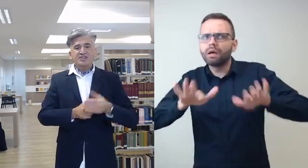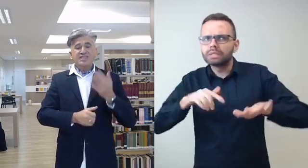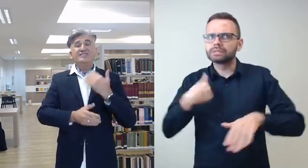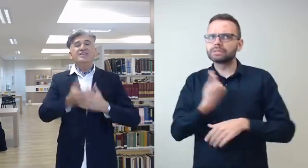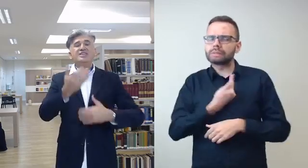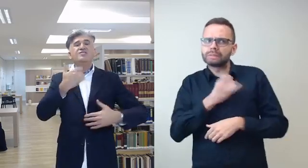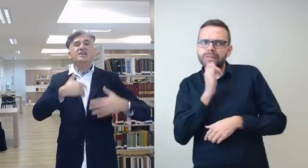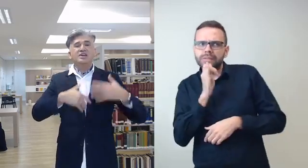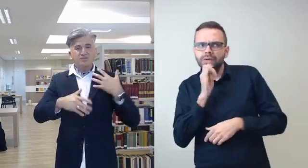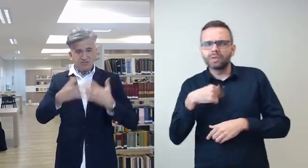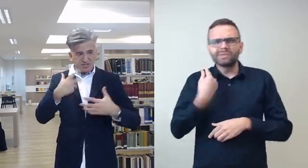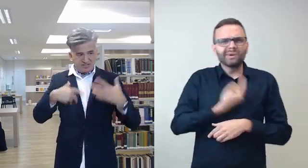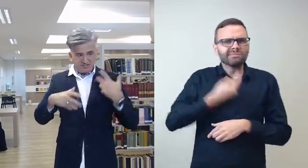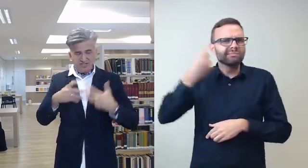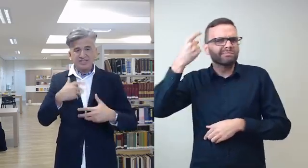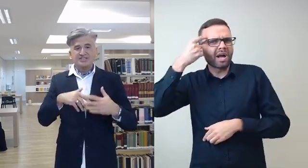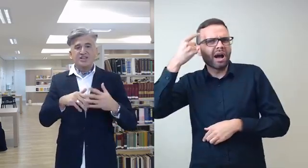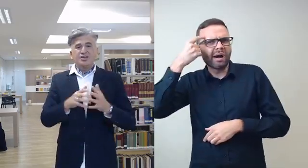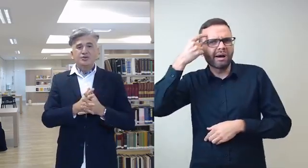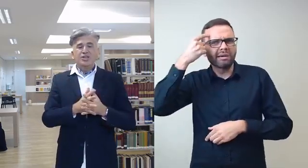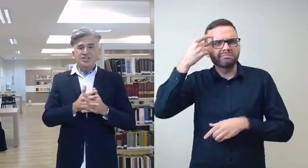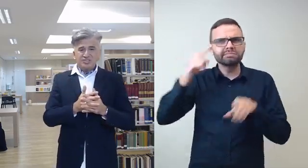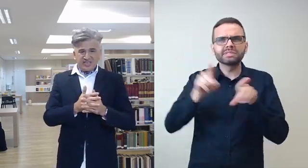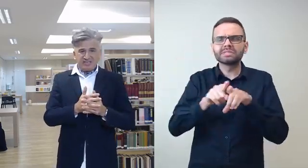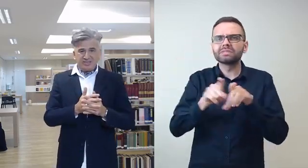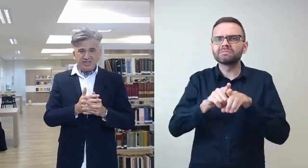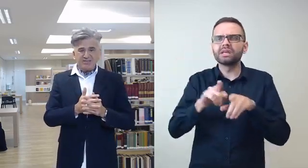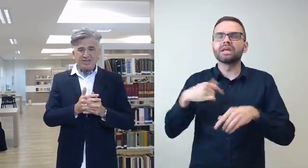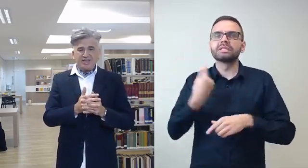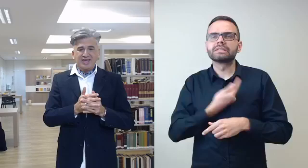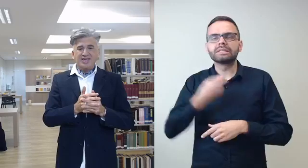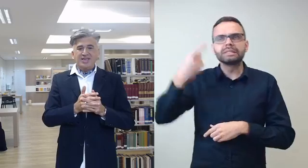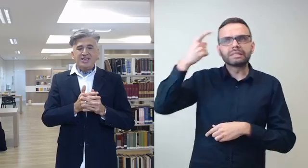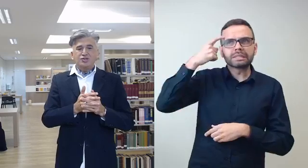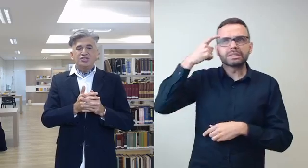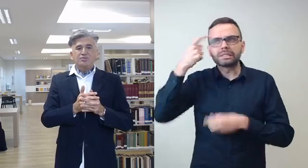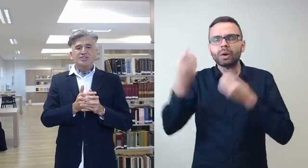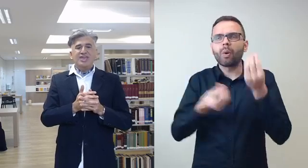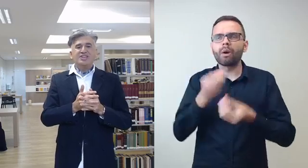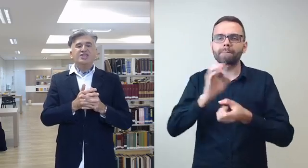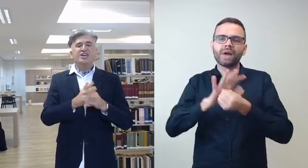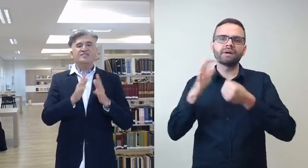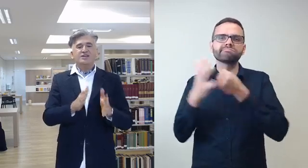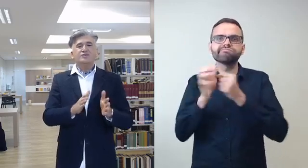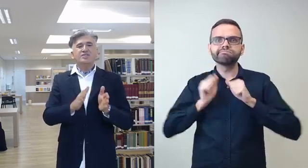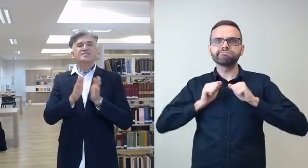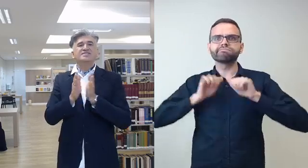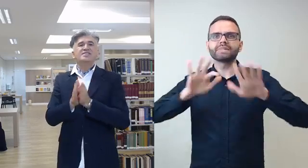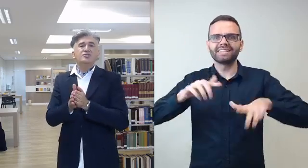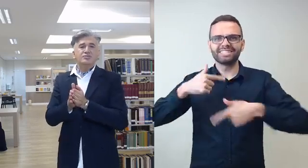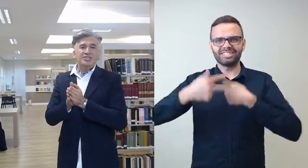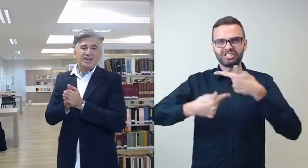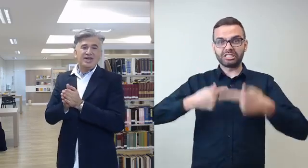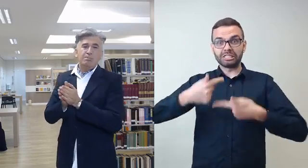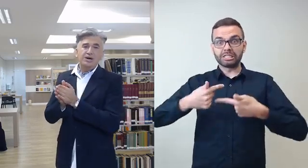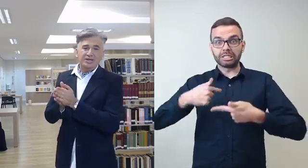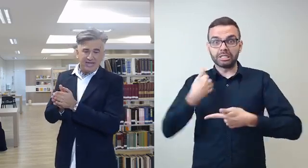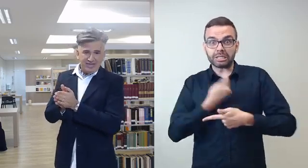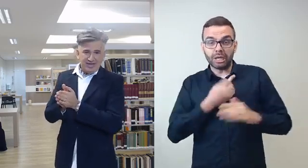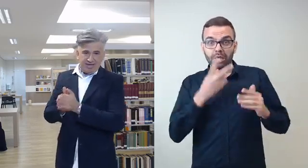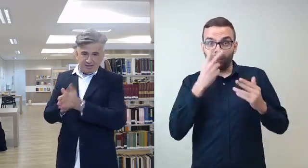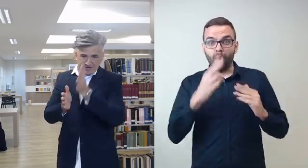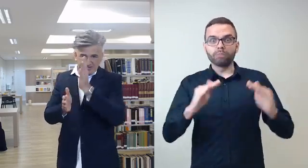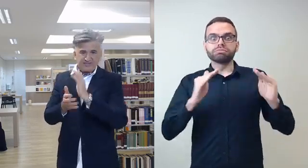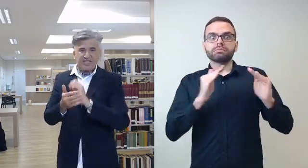estamos ressignificando as nossas vidas durante essa pandemia, né? Eu chamo de a geração da síndrome da